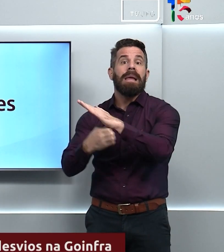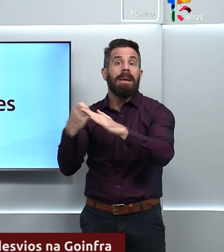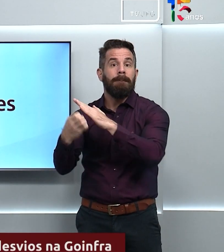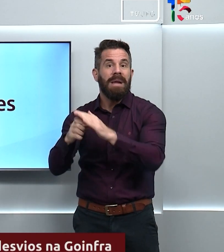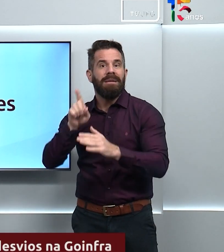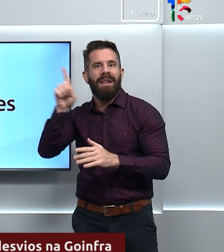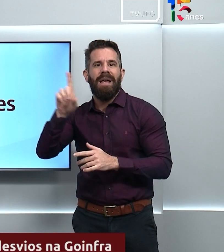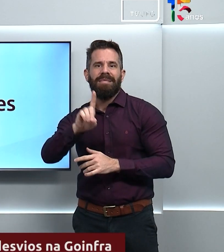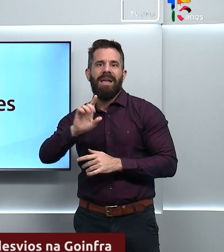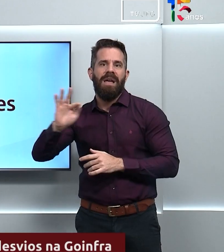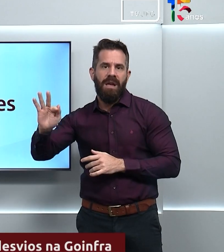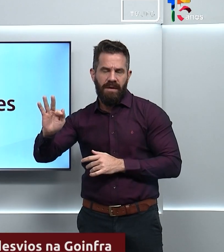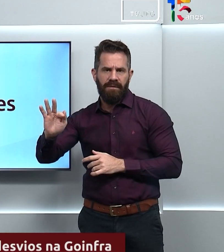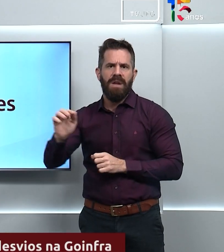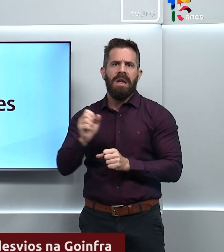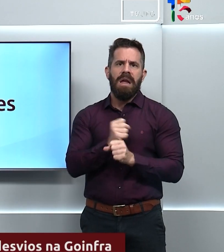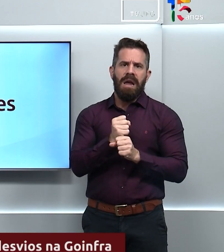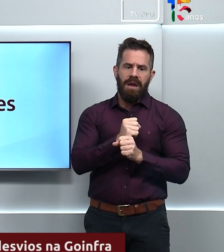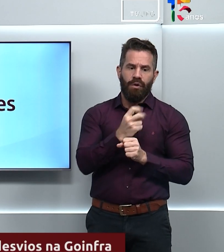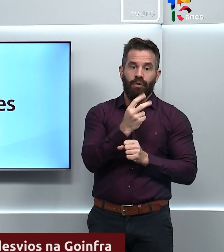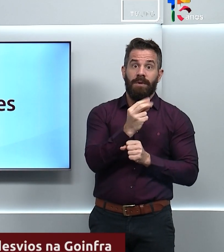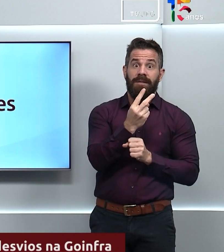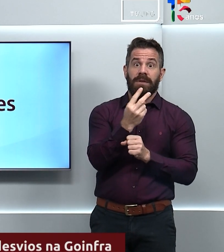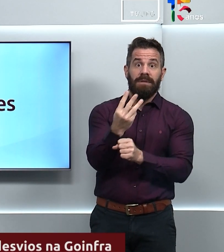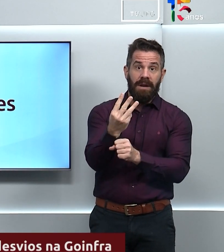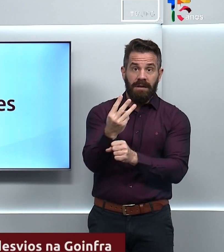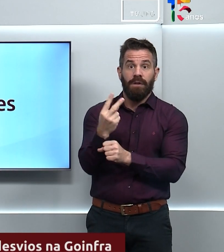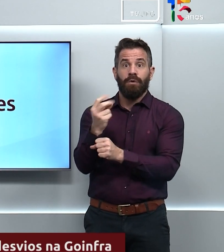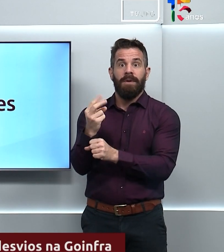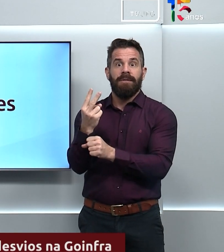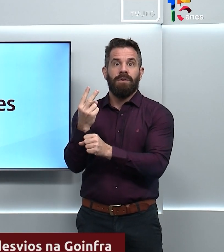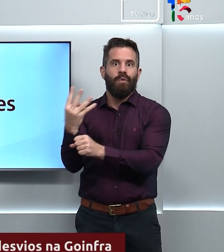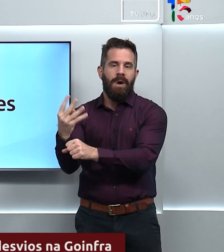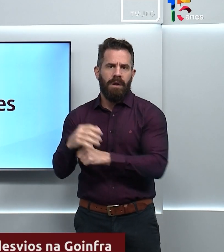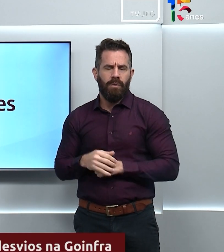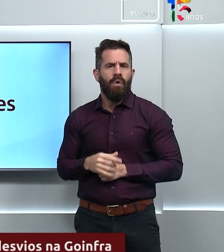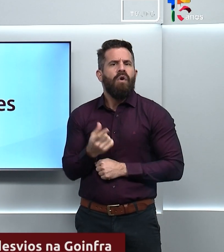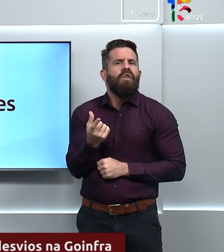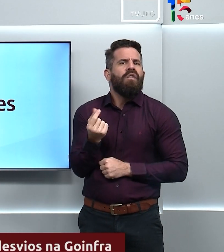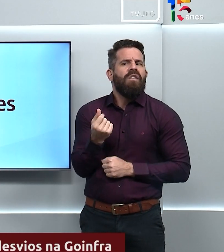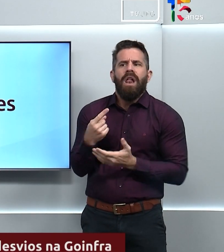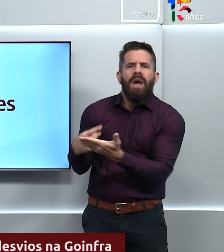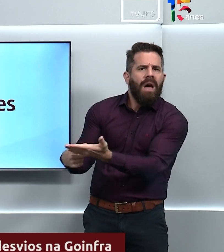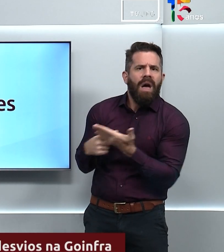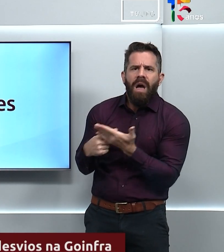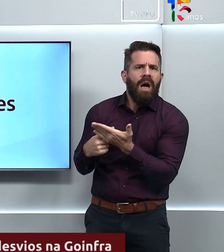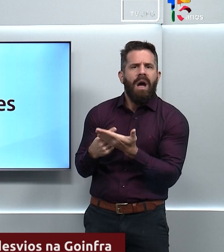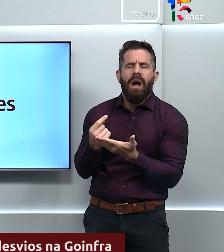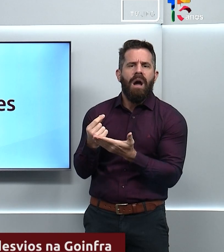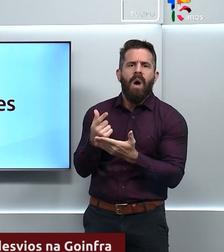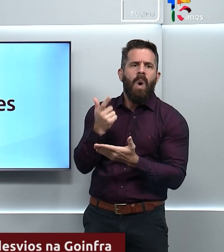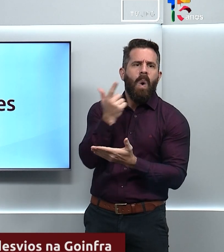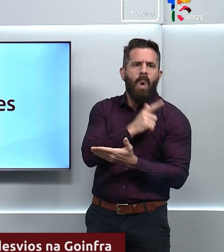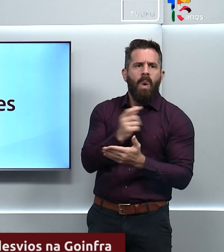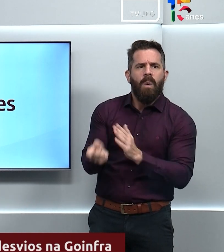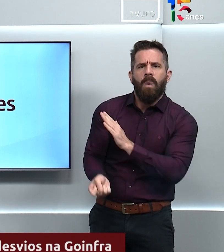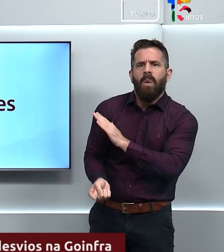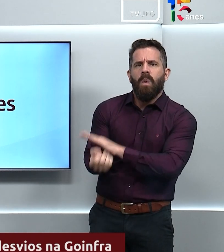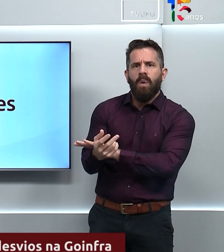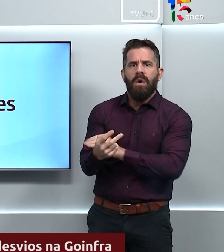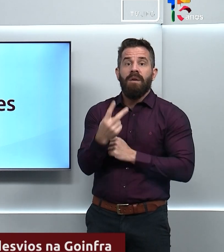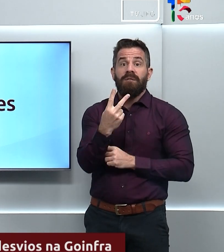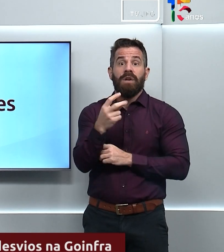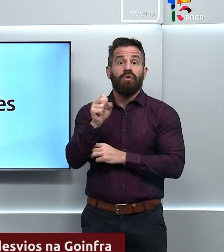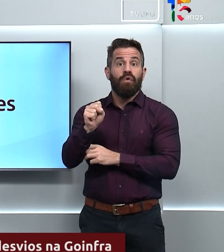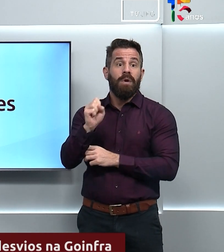de 2023 e 2024. O valor desse acordo era de quase 28